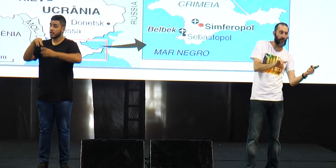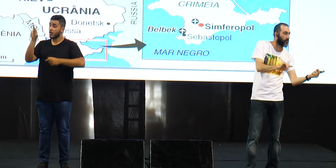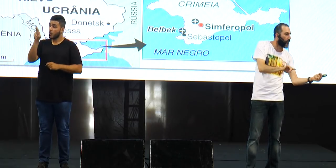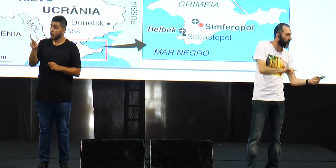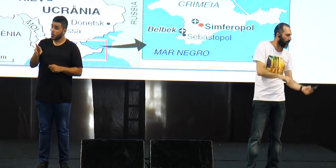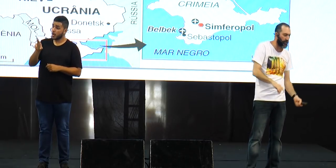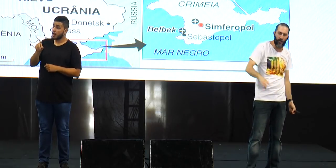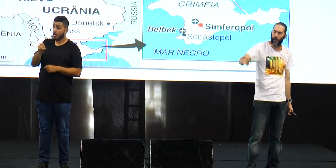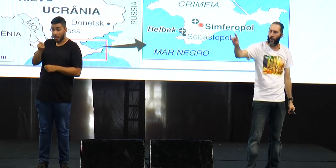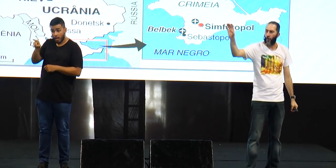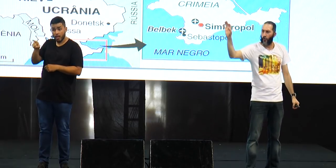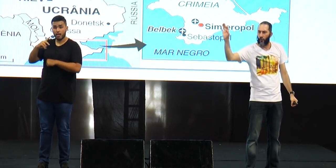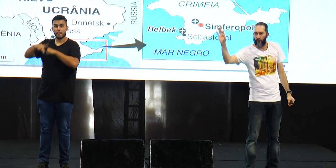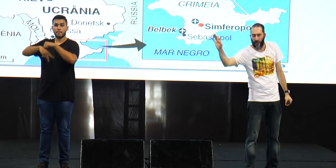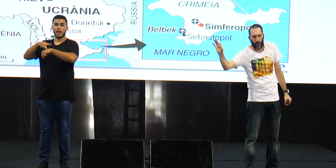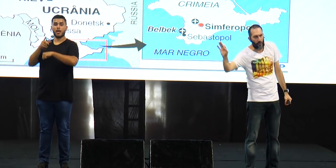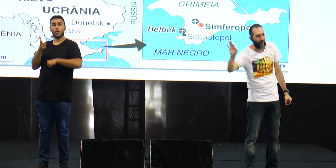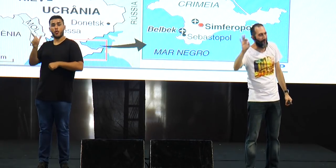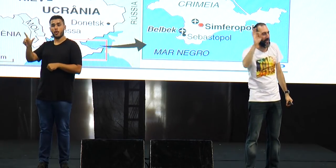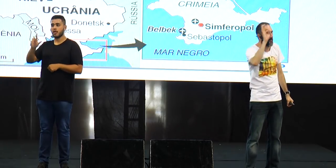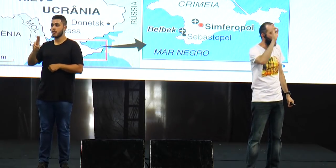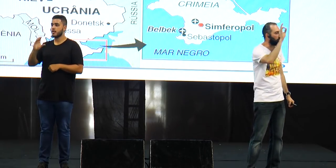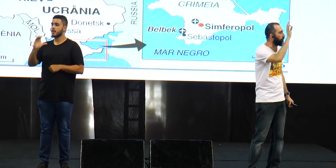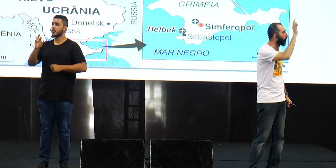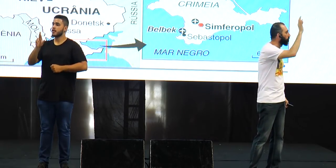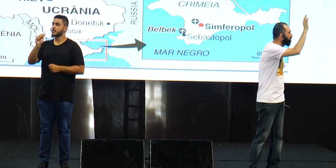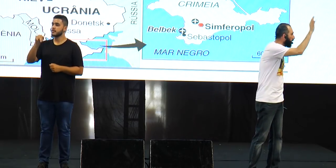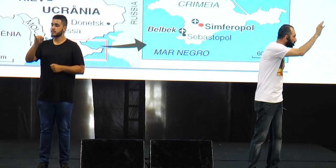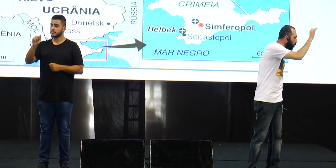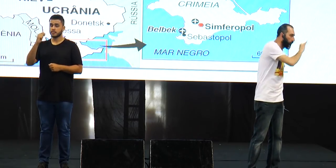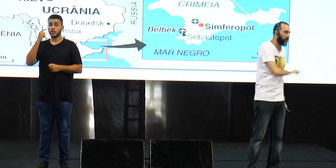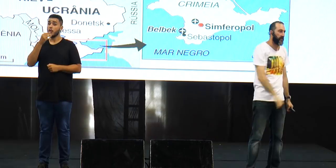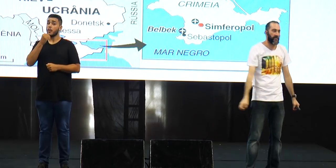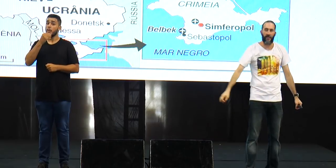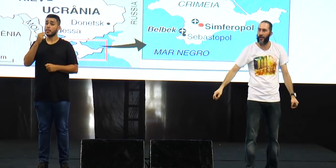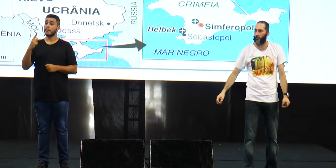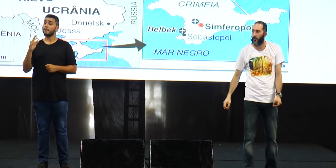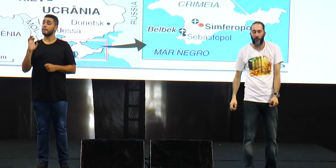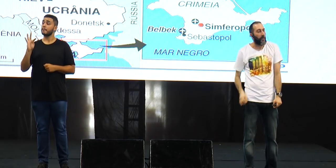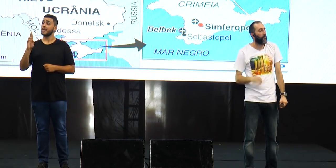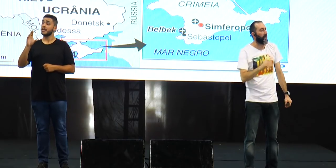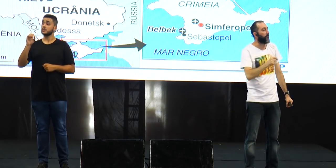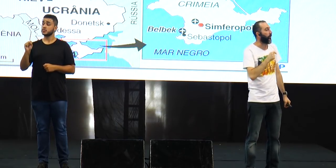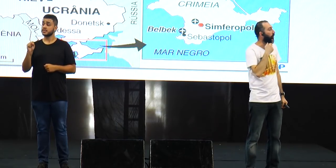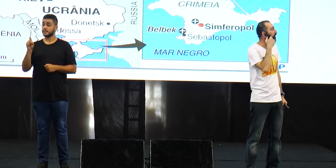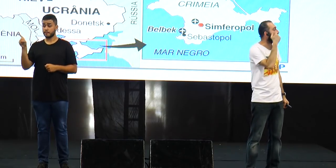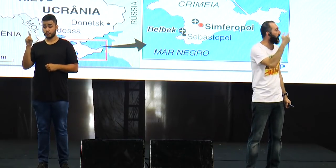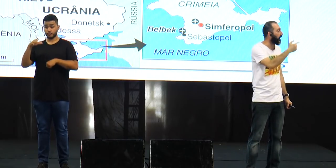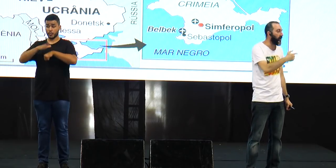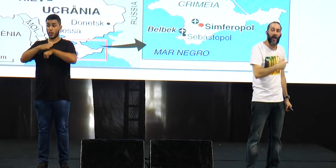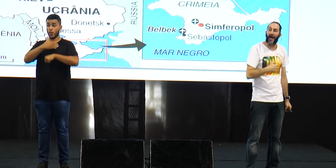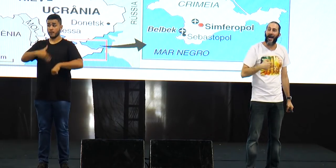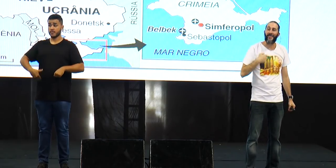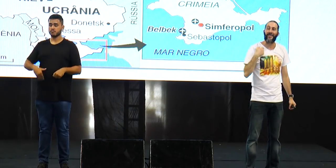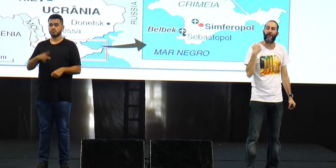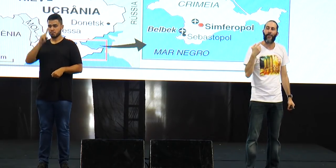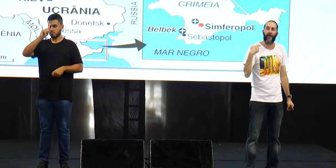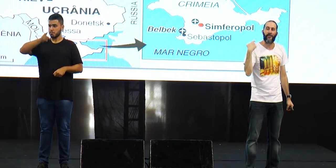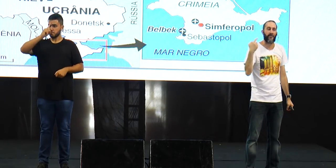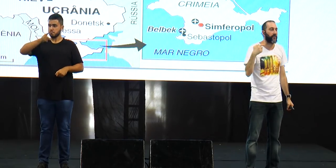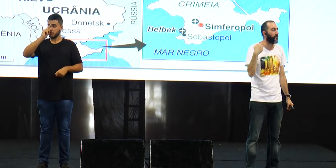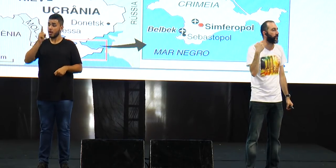política dentro da Ucrânia, governo de Petro Poroshenko, certo? Para proclamar